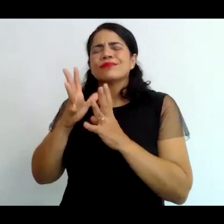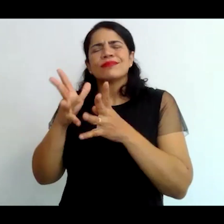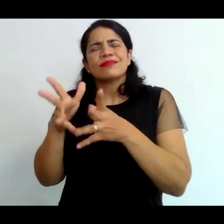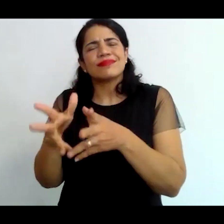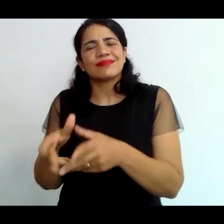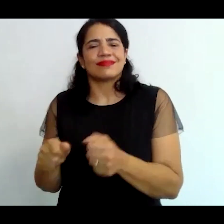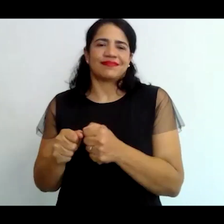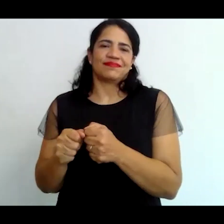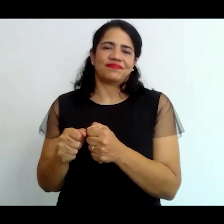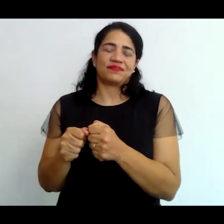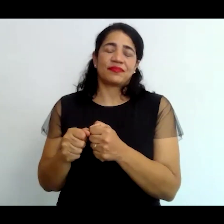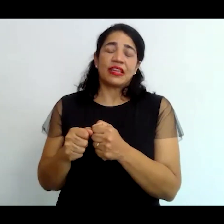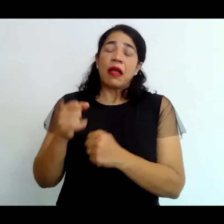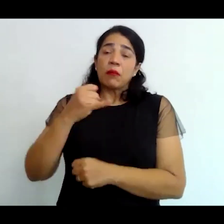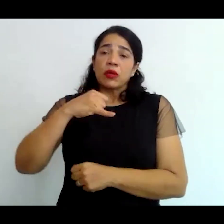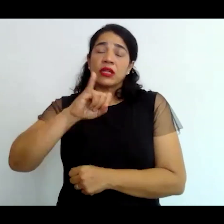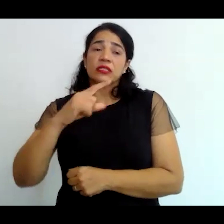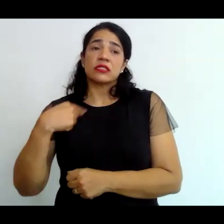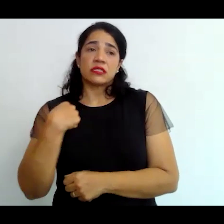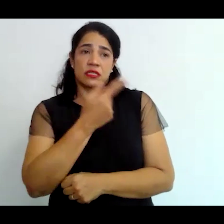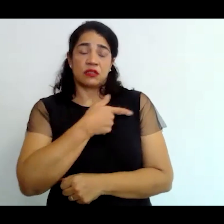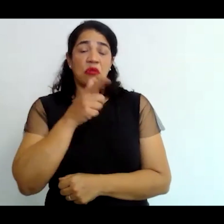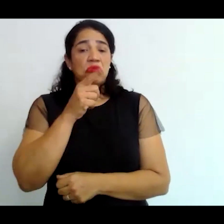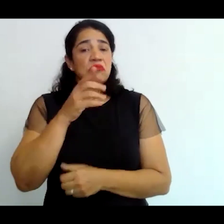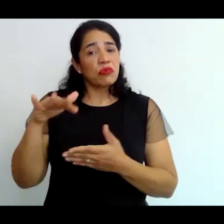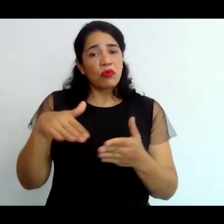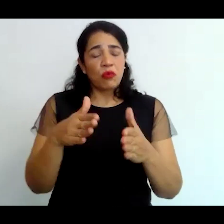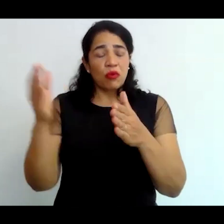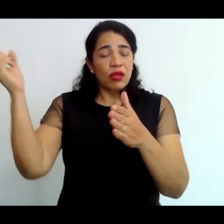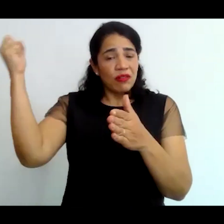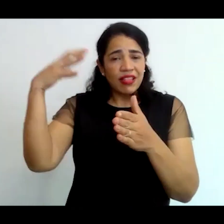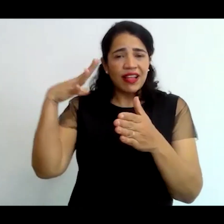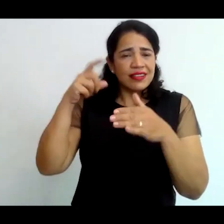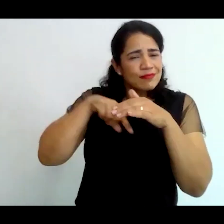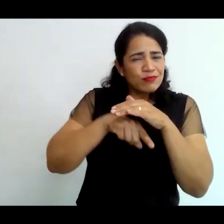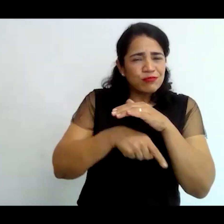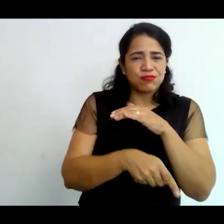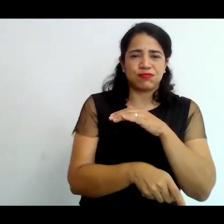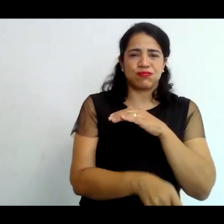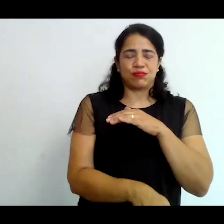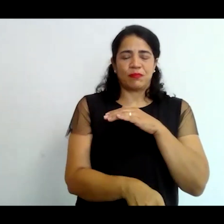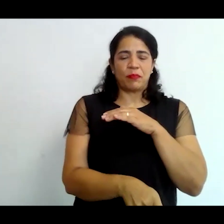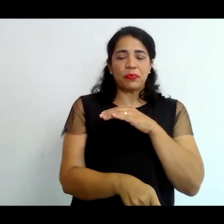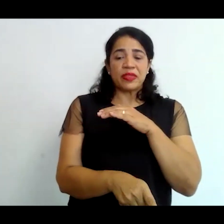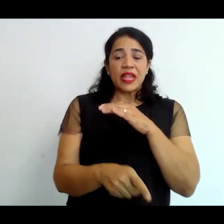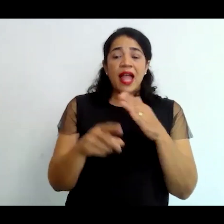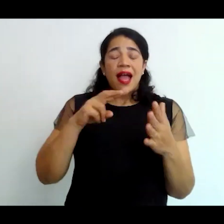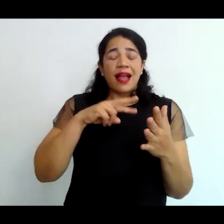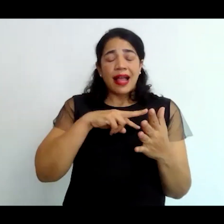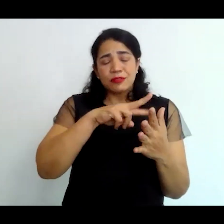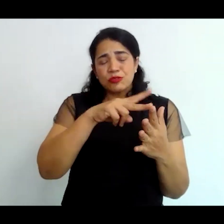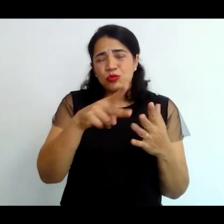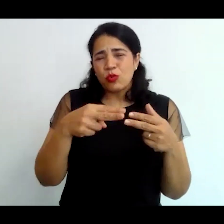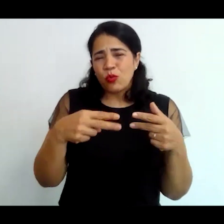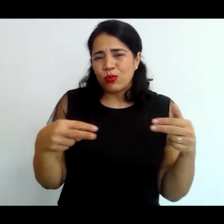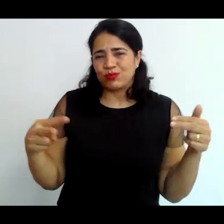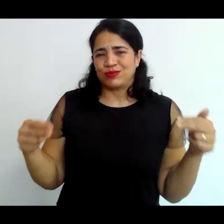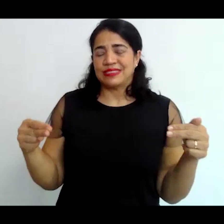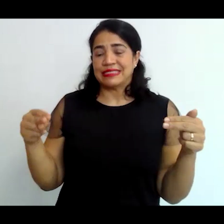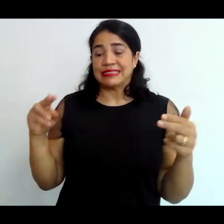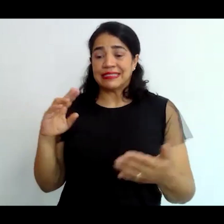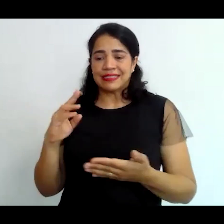na nossa vida, irmãos, é por conta de Deus. Ainda nas coisas que consideramos infelizes,